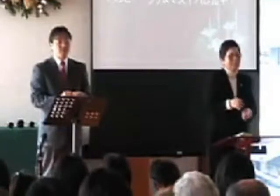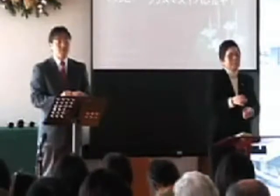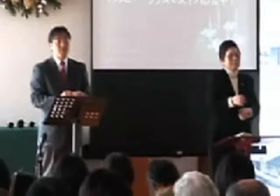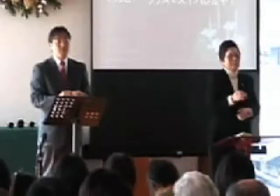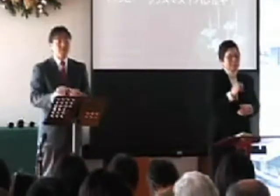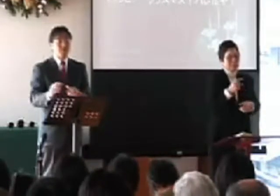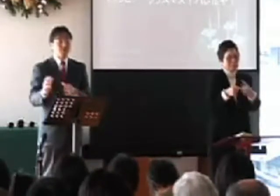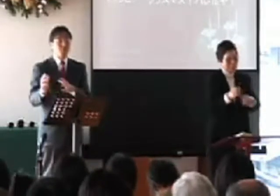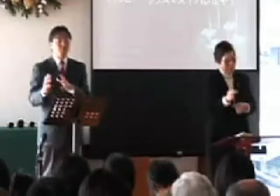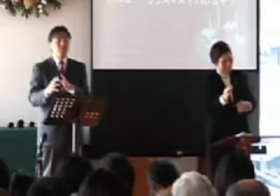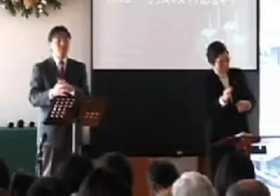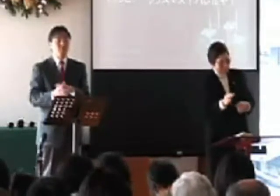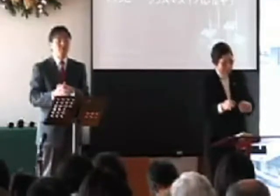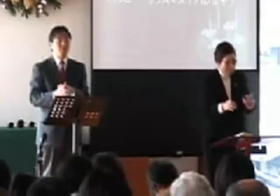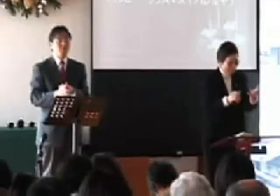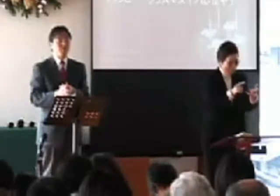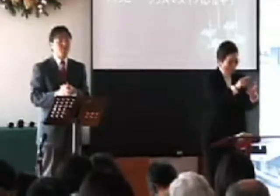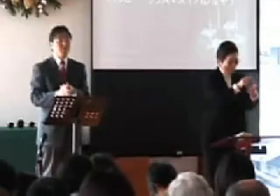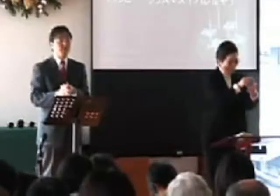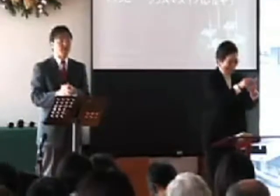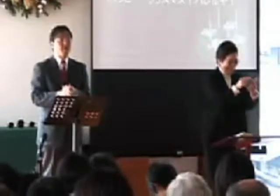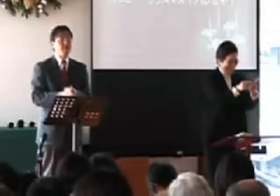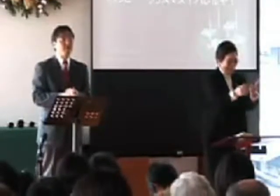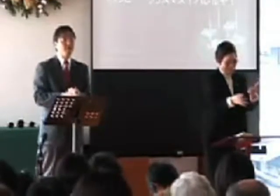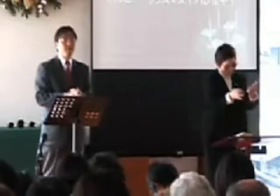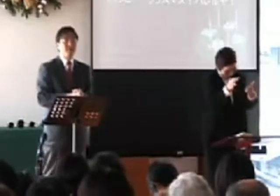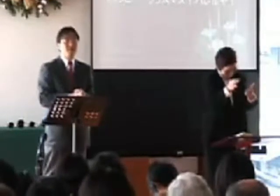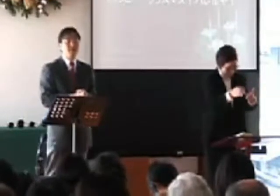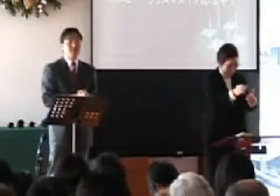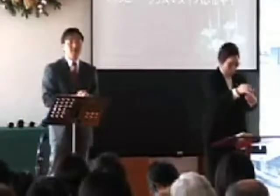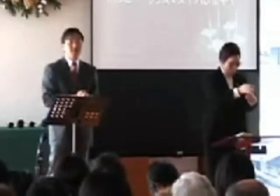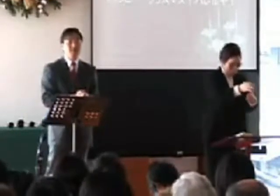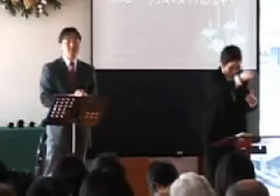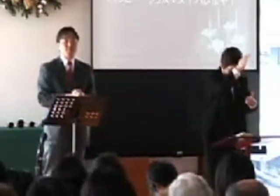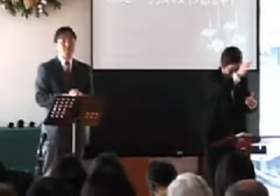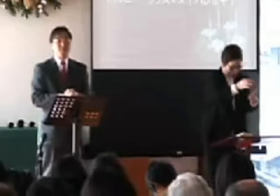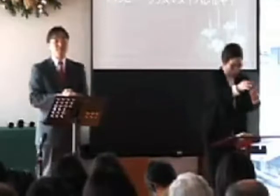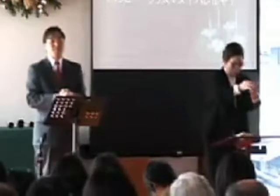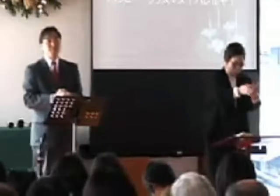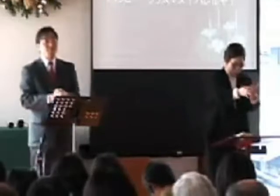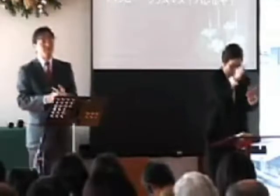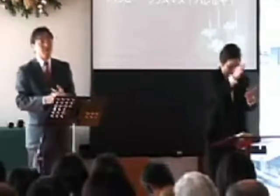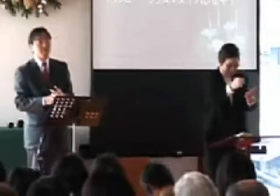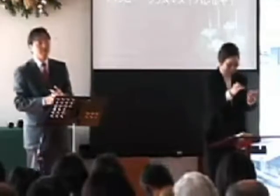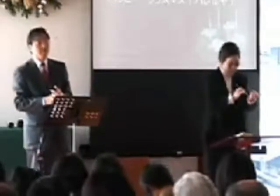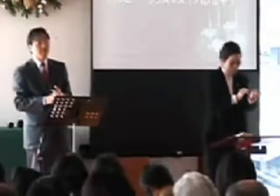こんなちっちゃい瓶でも何枚もするんじゃないですか。薬もそうですよね、